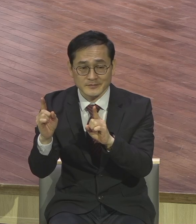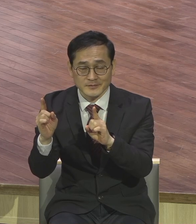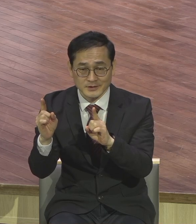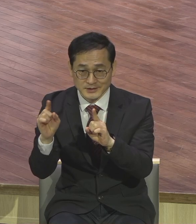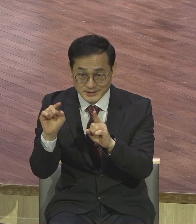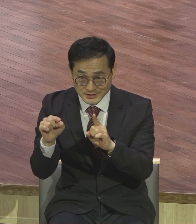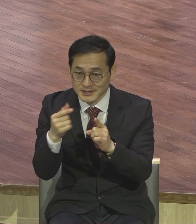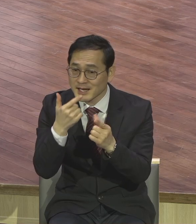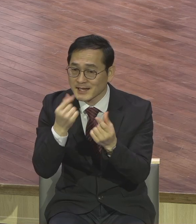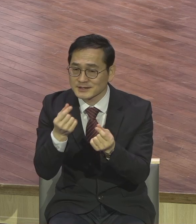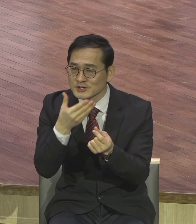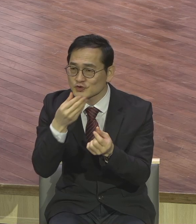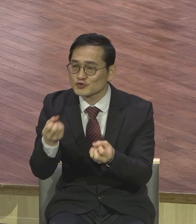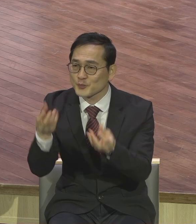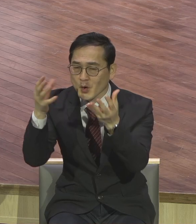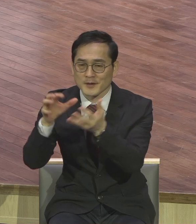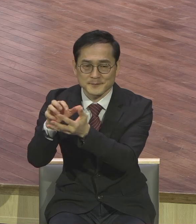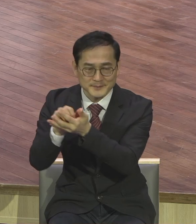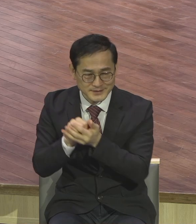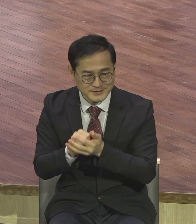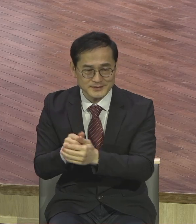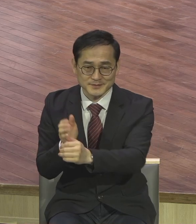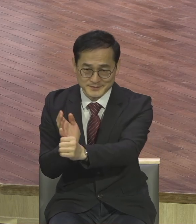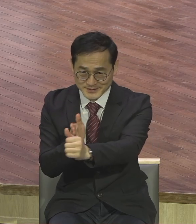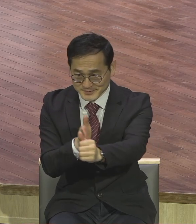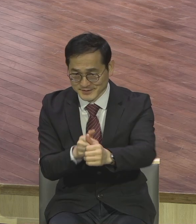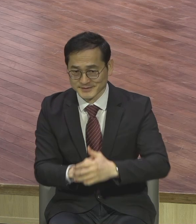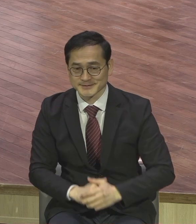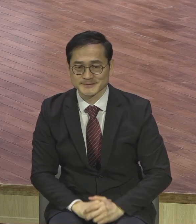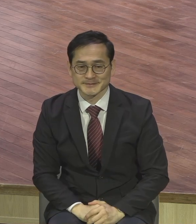축복을 여러분 체험해 보시기를 바랍니다.